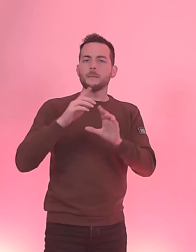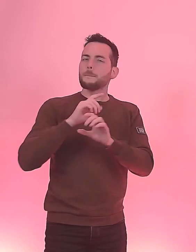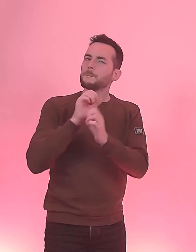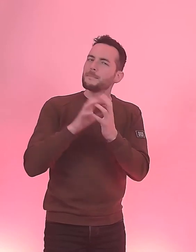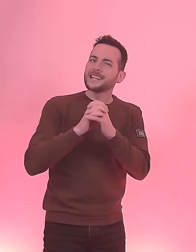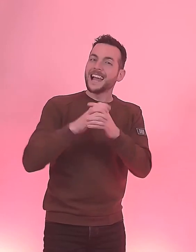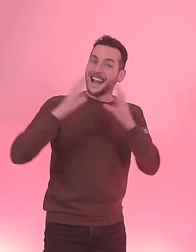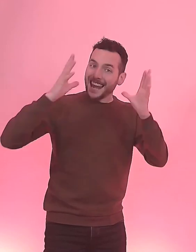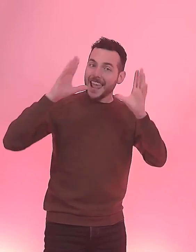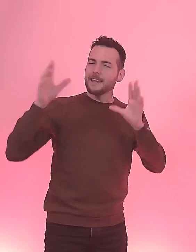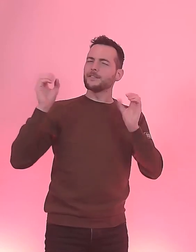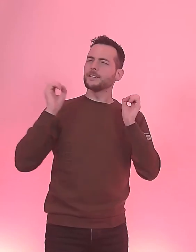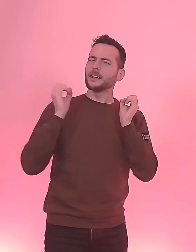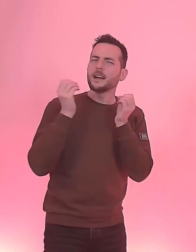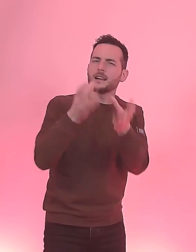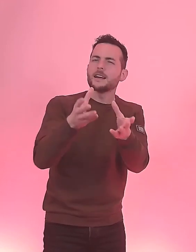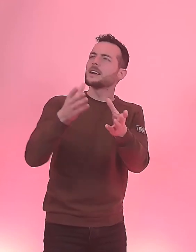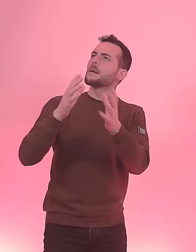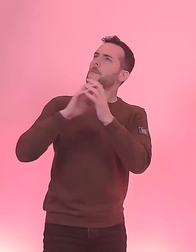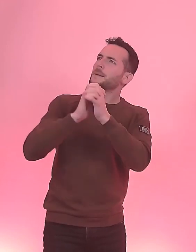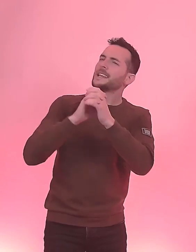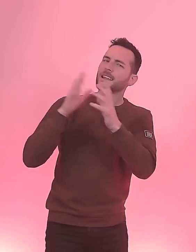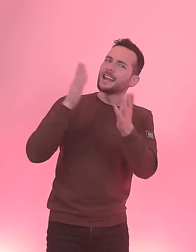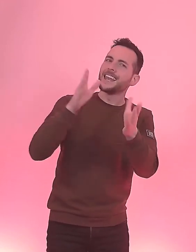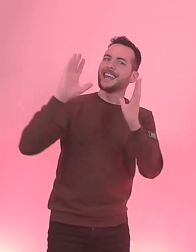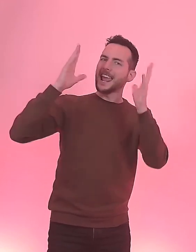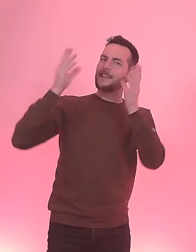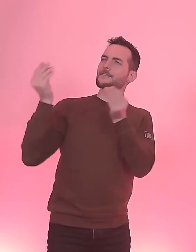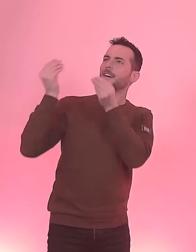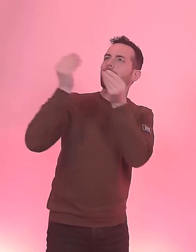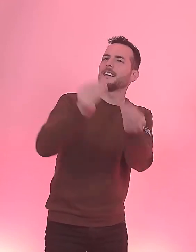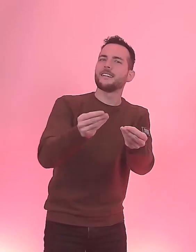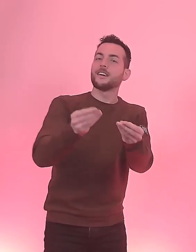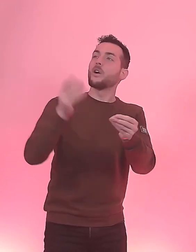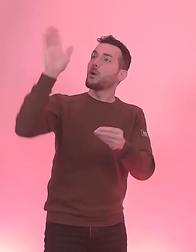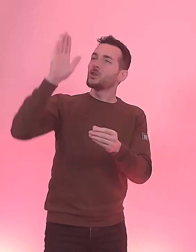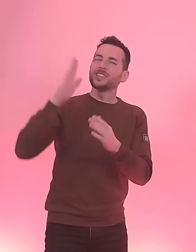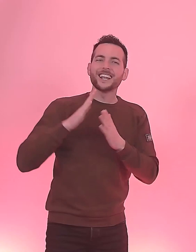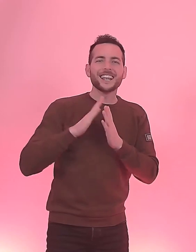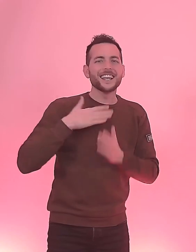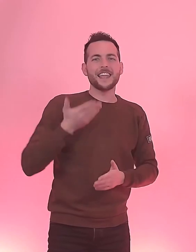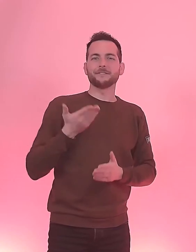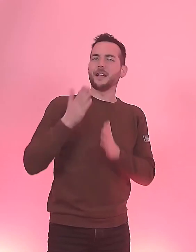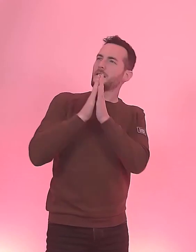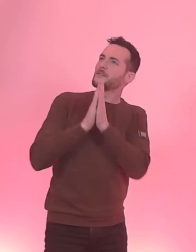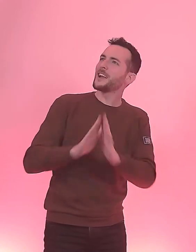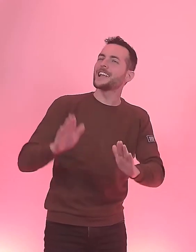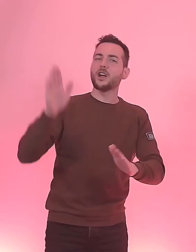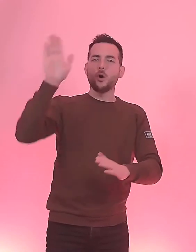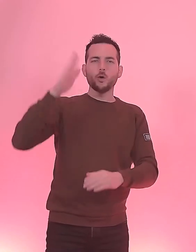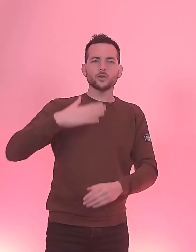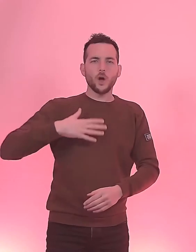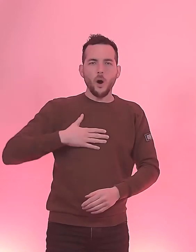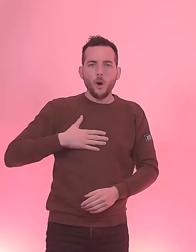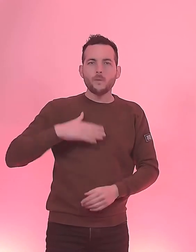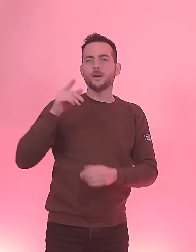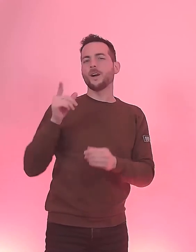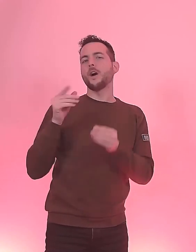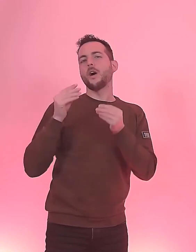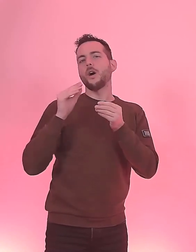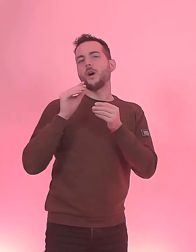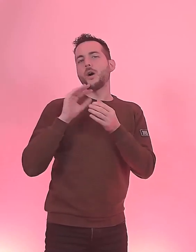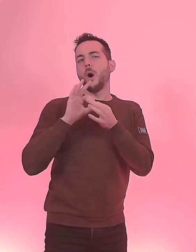je uit leven over je uit in de naam van jezus god zijn liefde had ze vrede gods' hoop over jouw leven